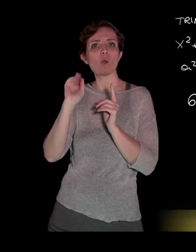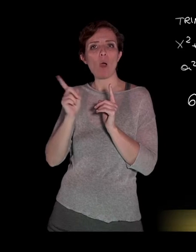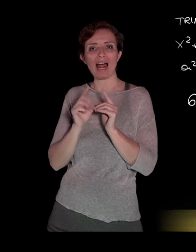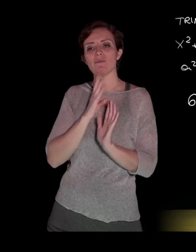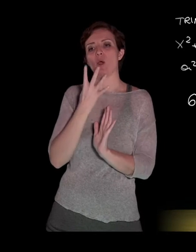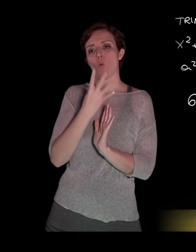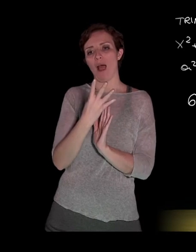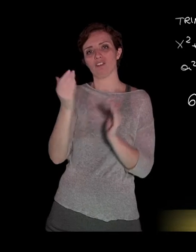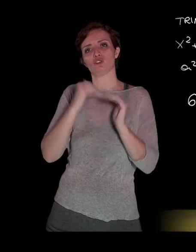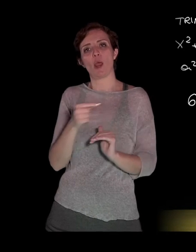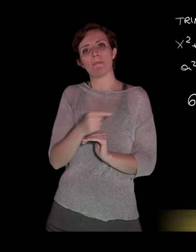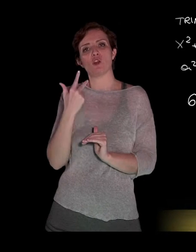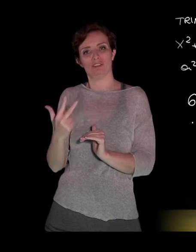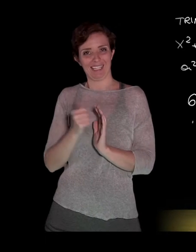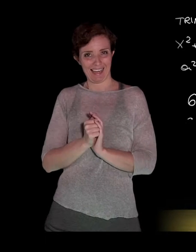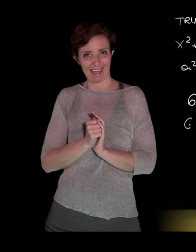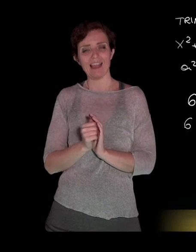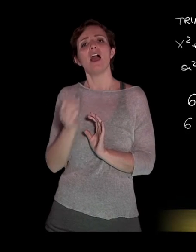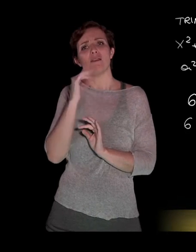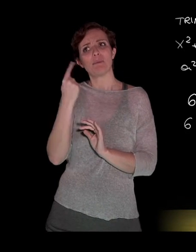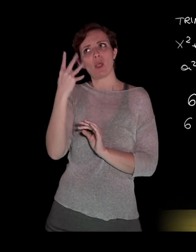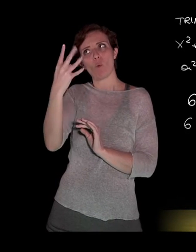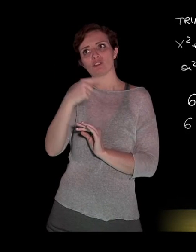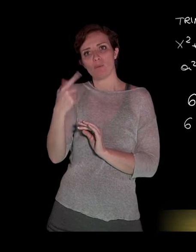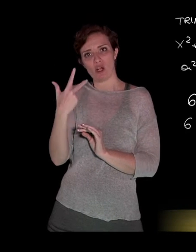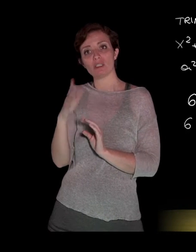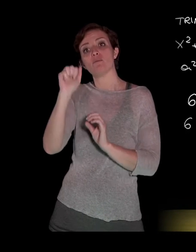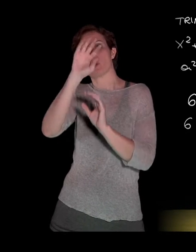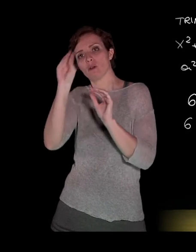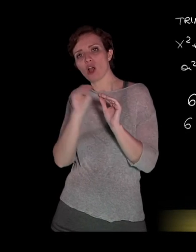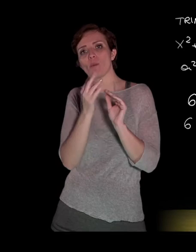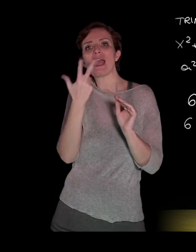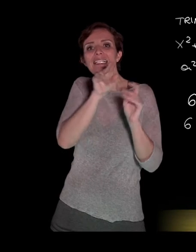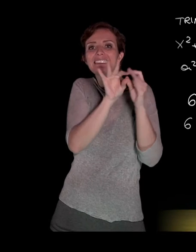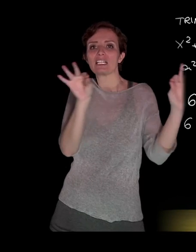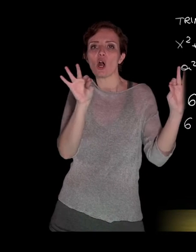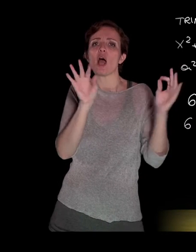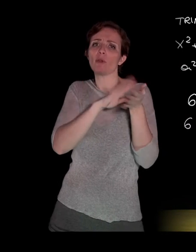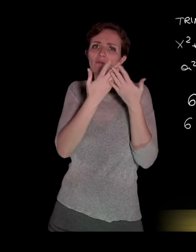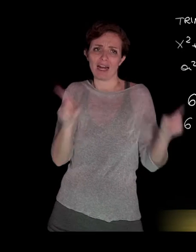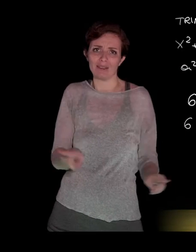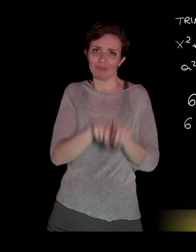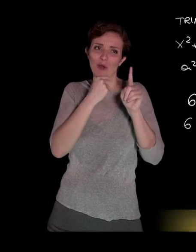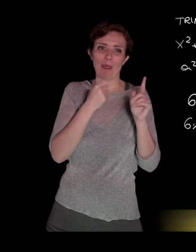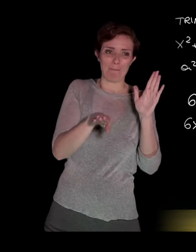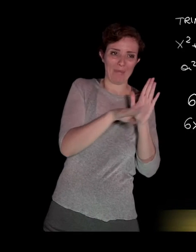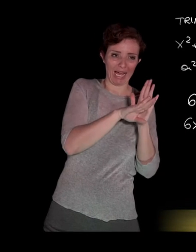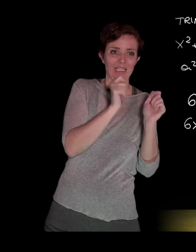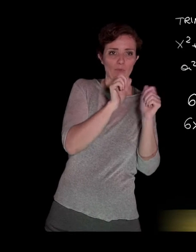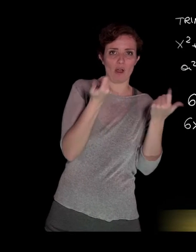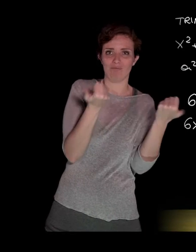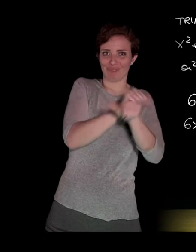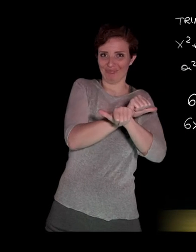4 e - 3 per cui è possibile inserire una diciamo un trinomio del tutto equivalente a quello di